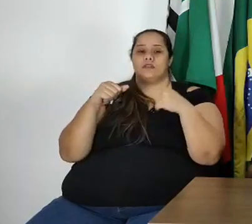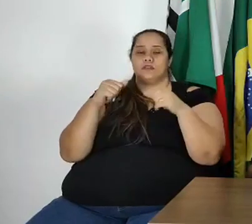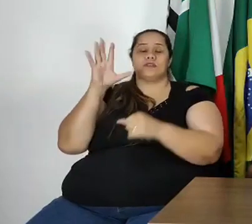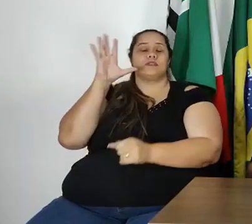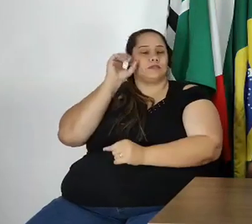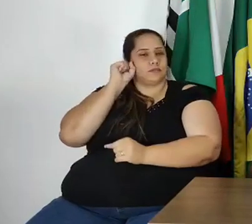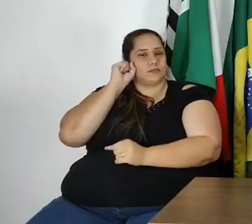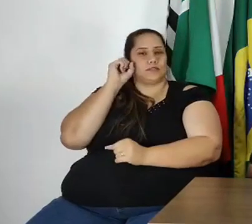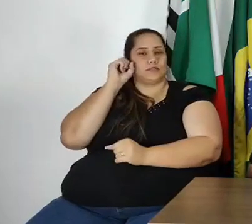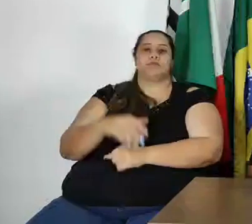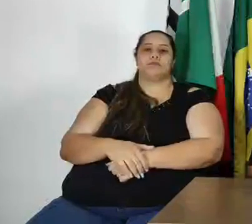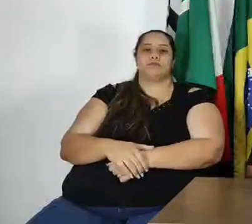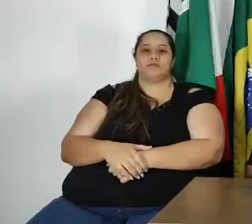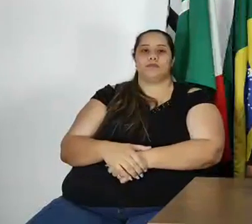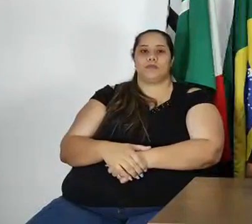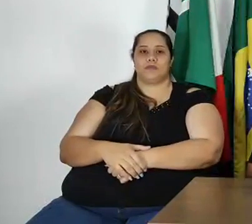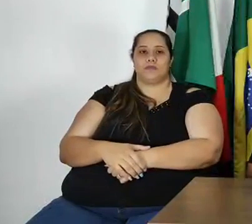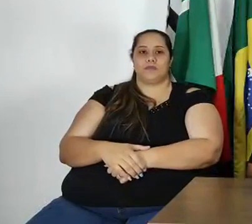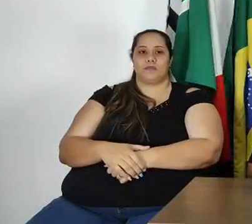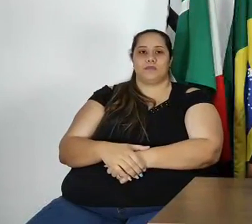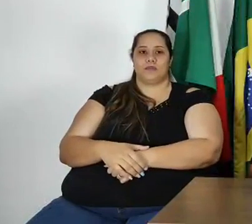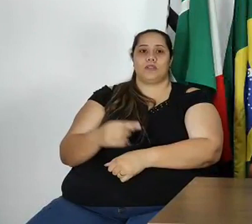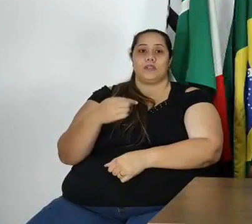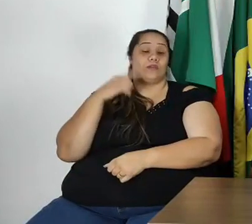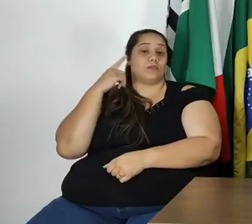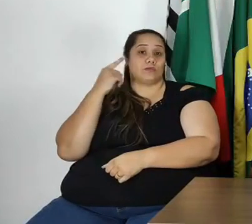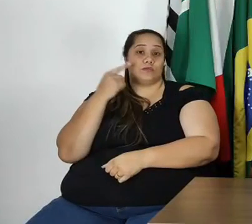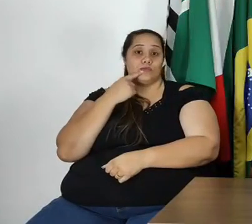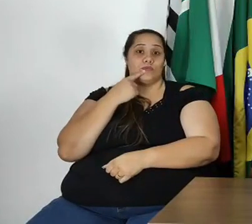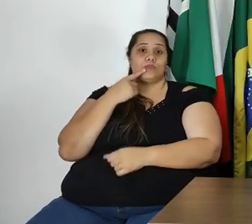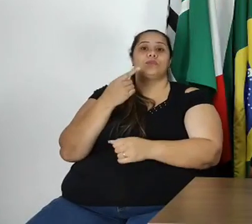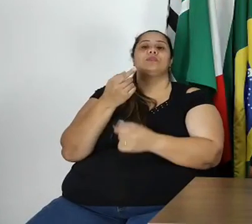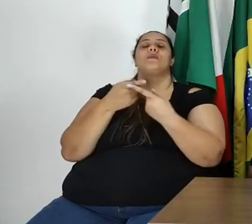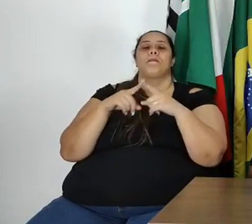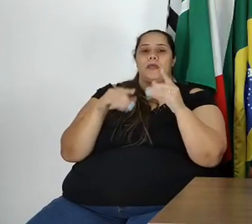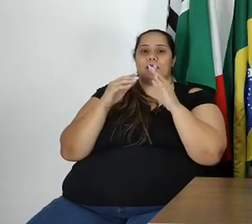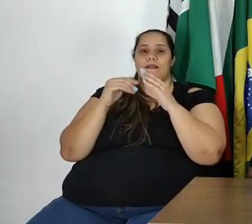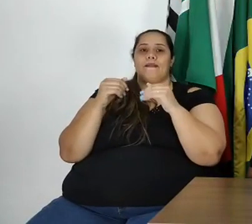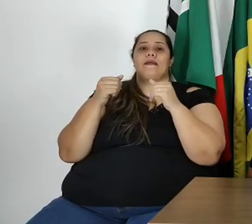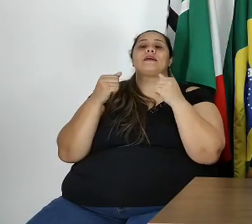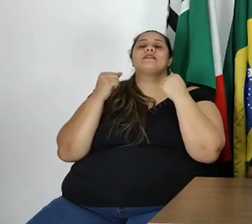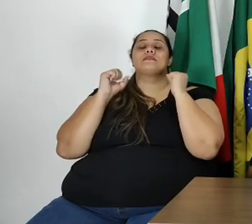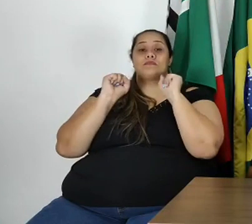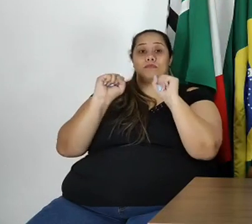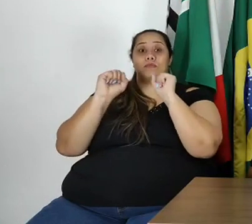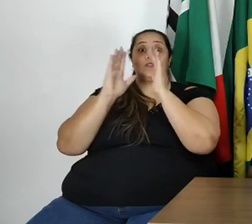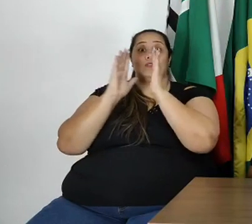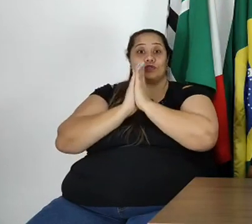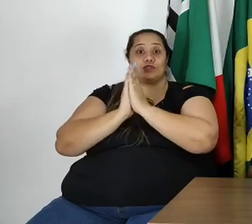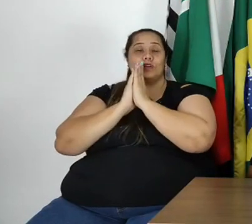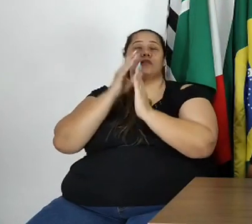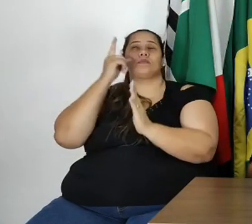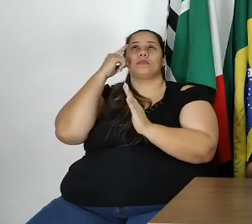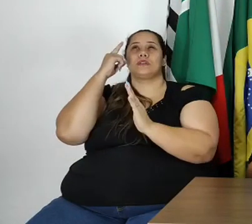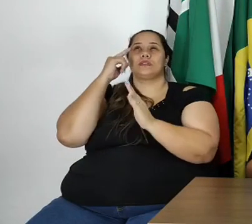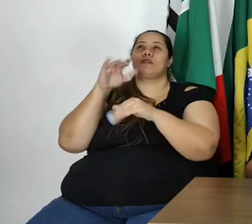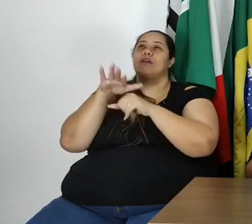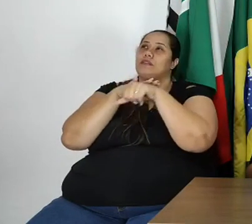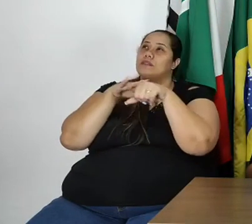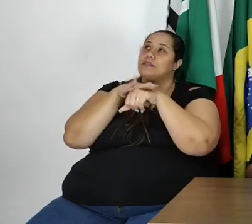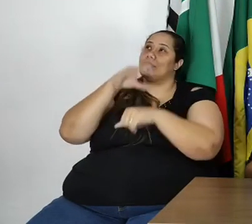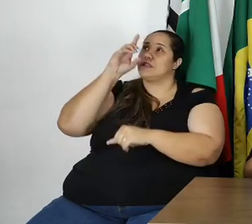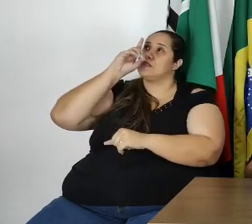ouvindo. Eu sou surdo. Ora em pensamento, conversa com Deus, abre a